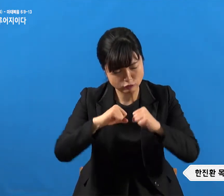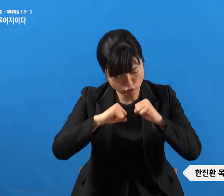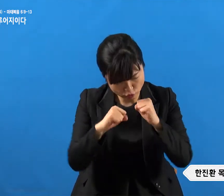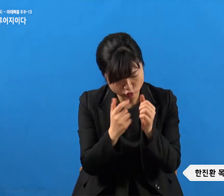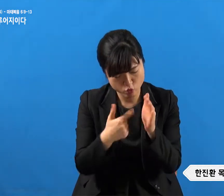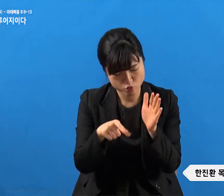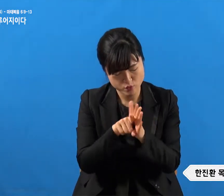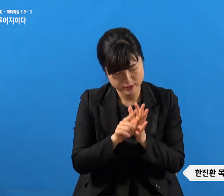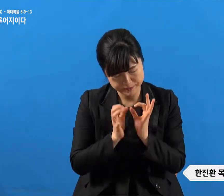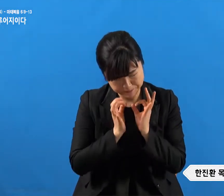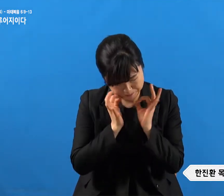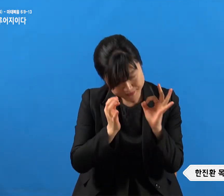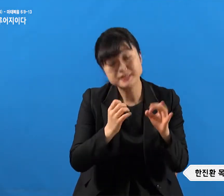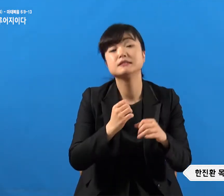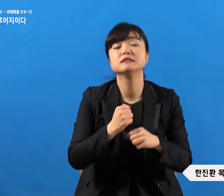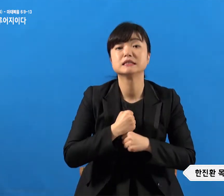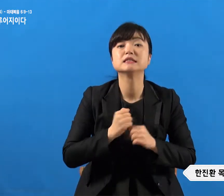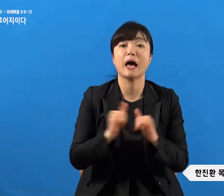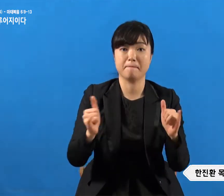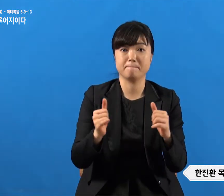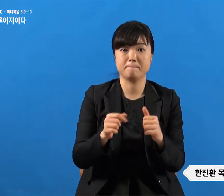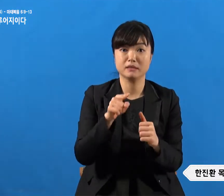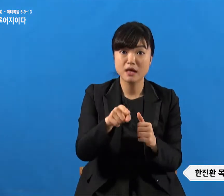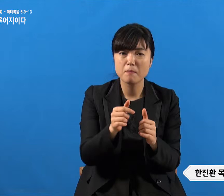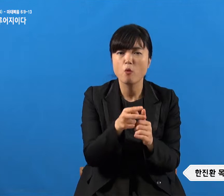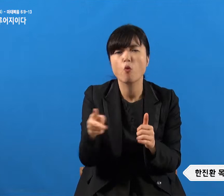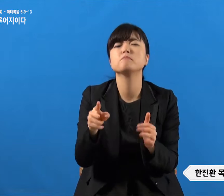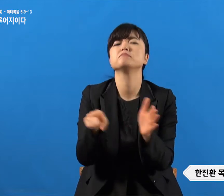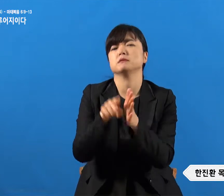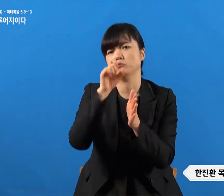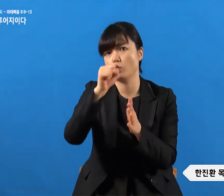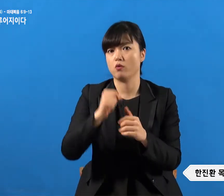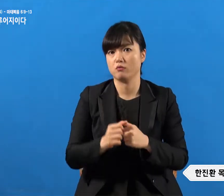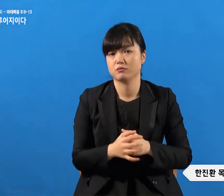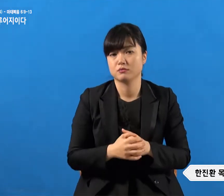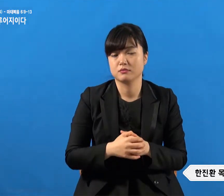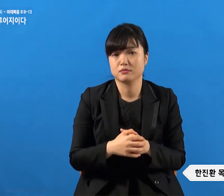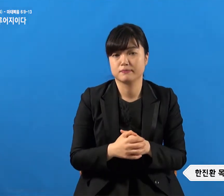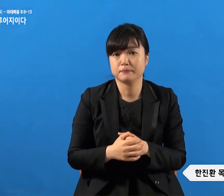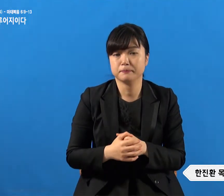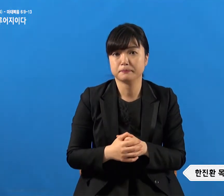살려고 애를 쓰는 사람, 그 사람이 믿음이 좋은 사람입니다.